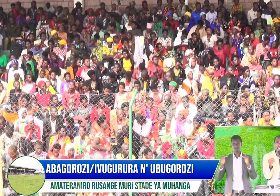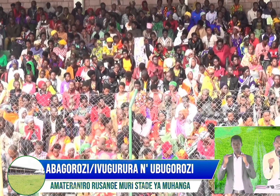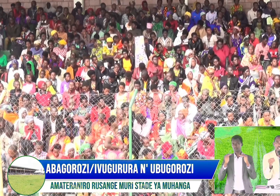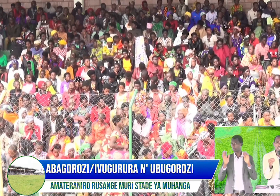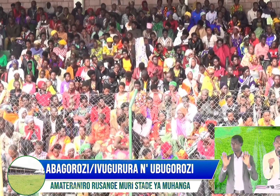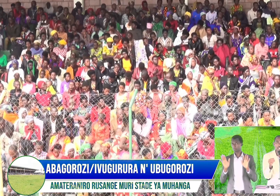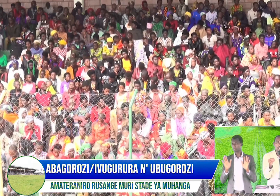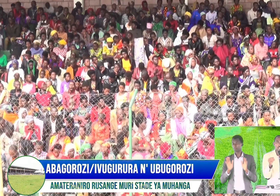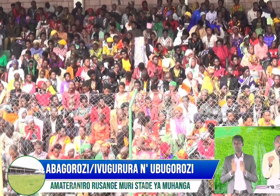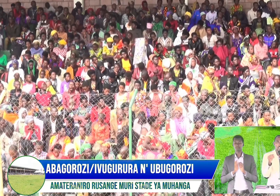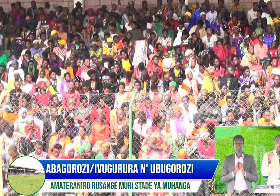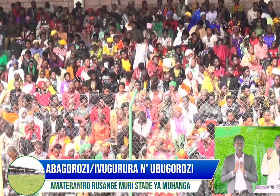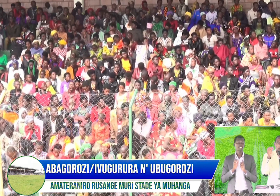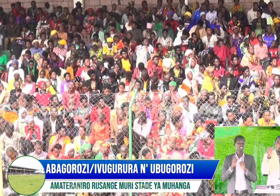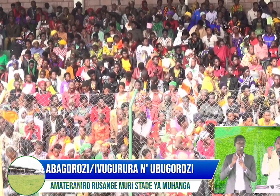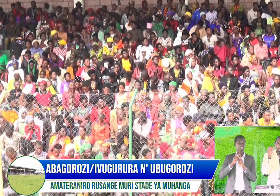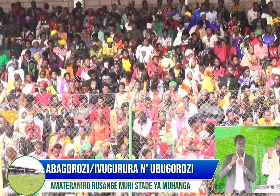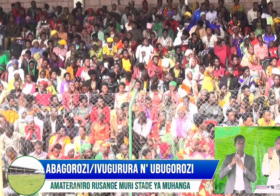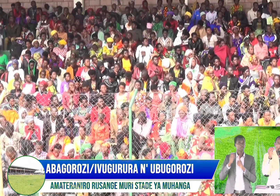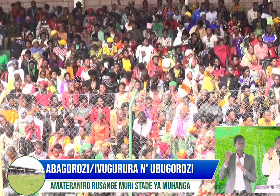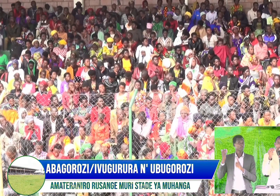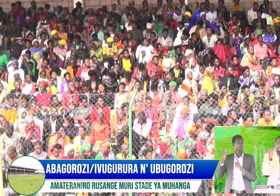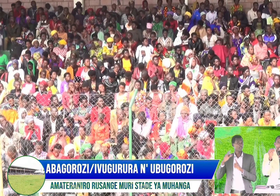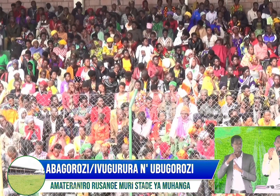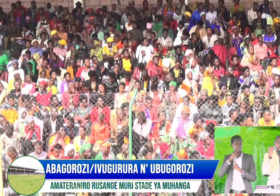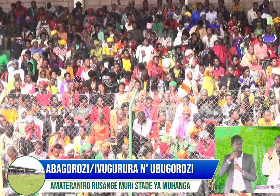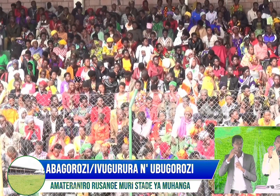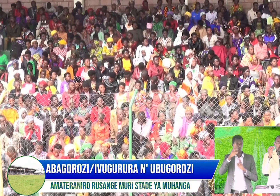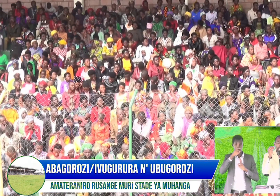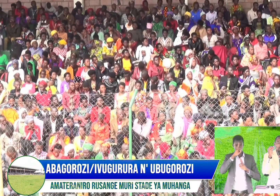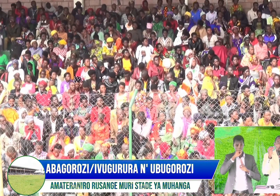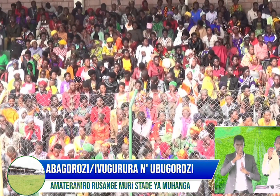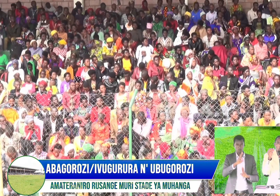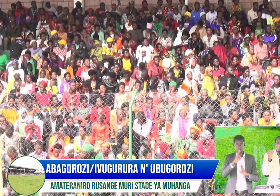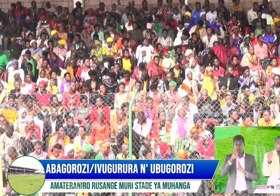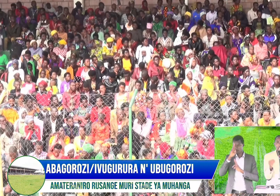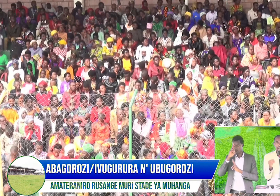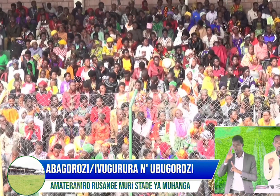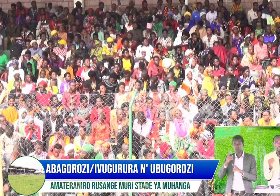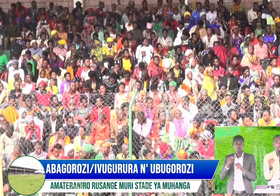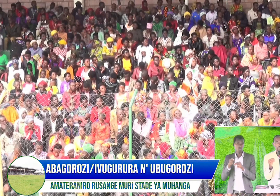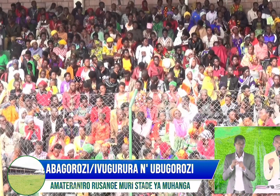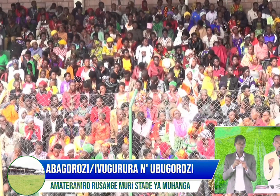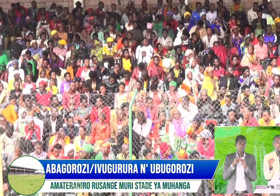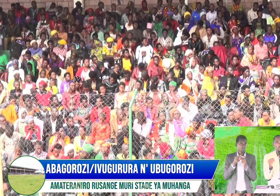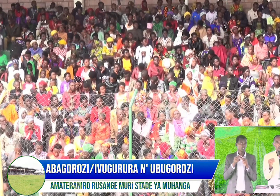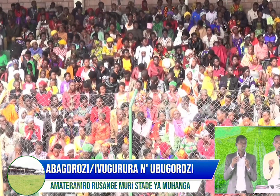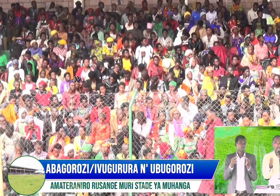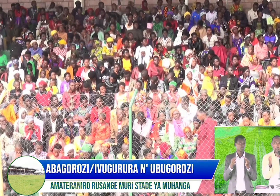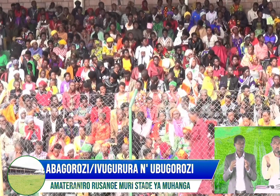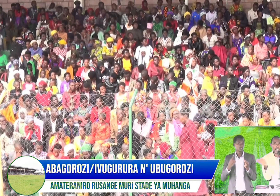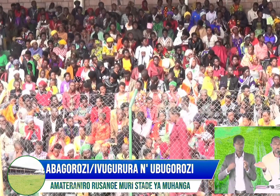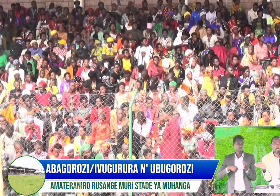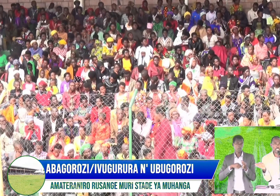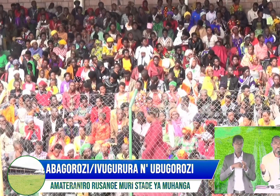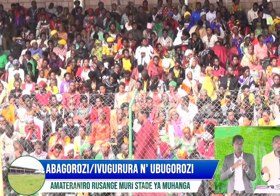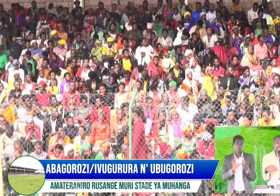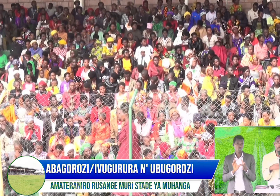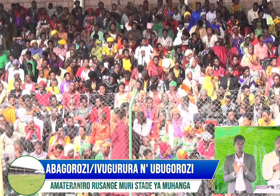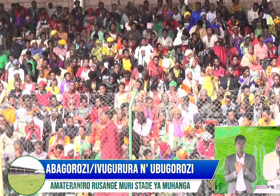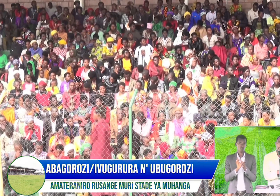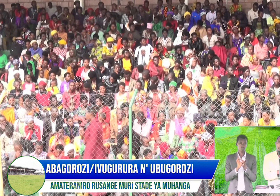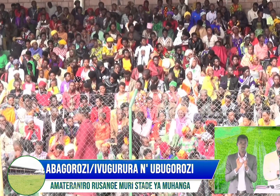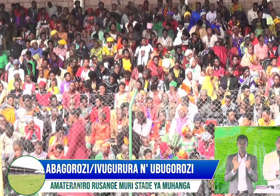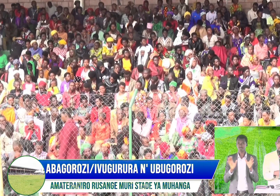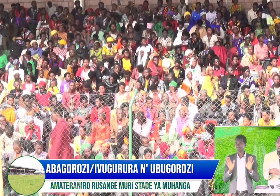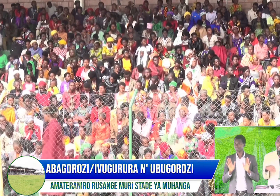kubahana ni ukwitondera cyane ibyo tujya tudahuza ukabona umwanyujije aho